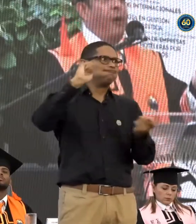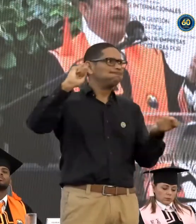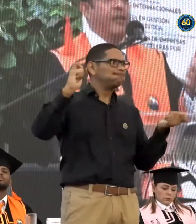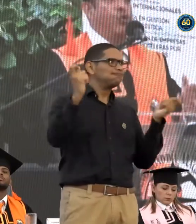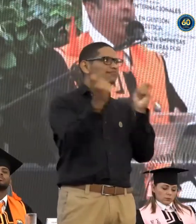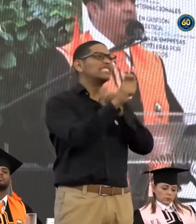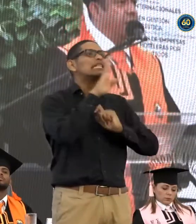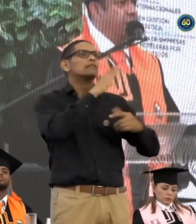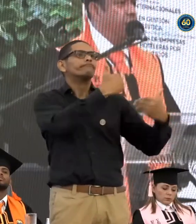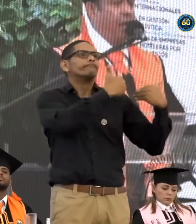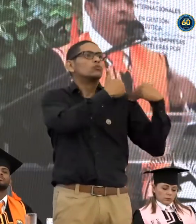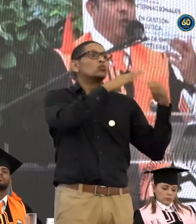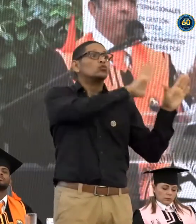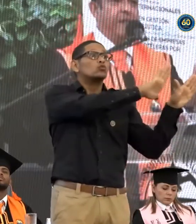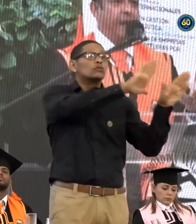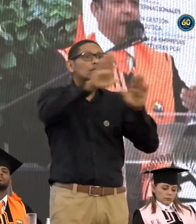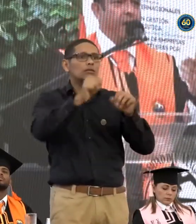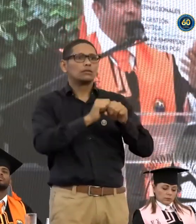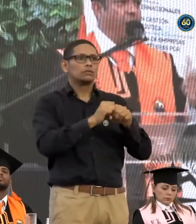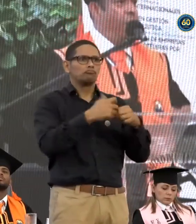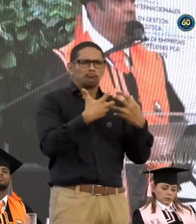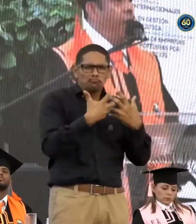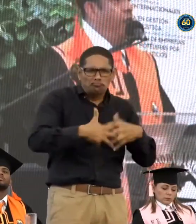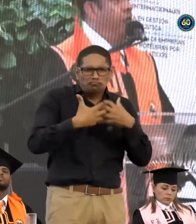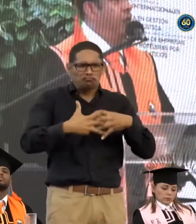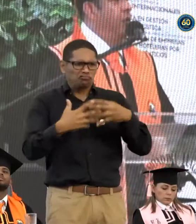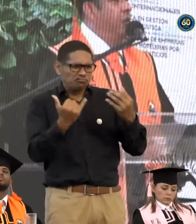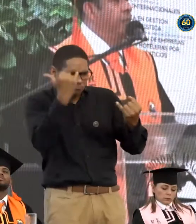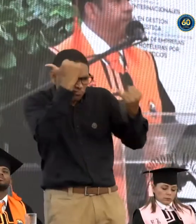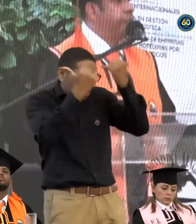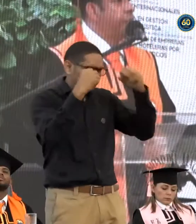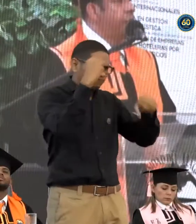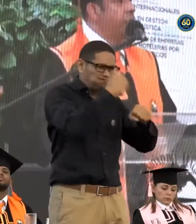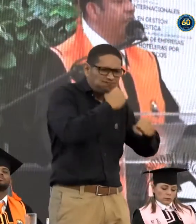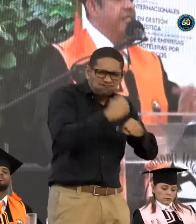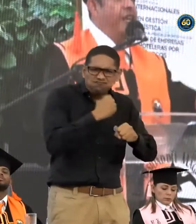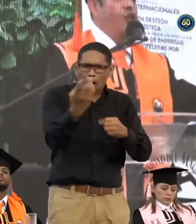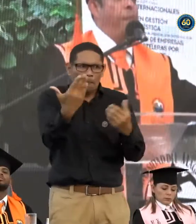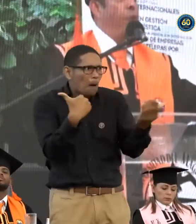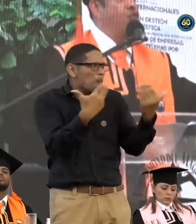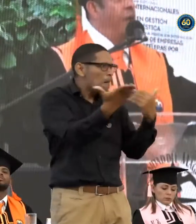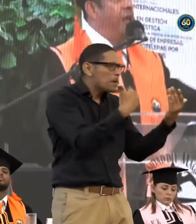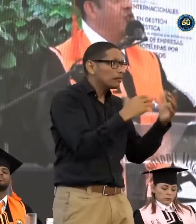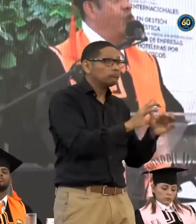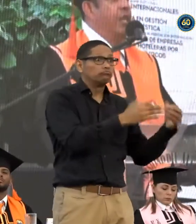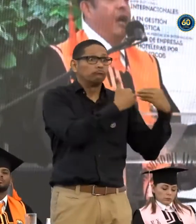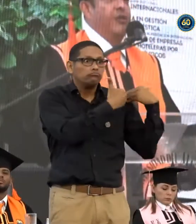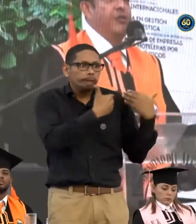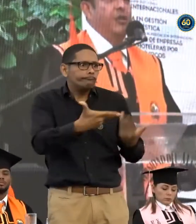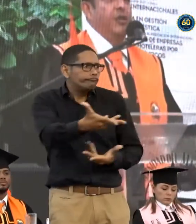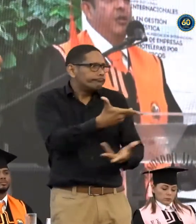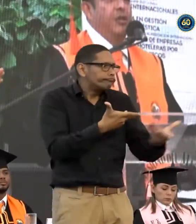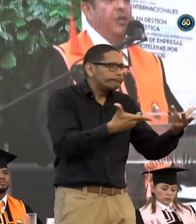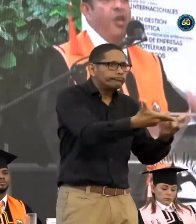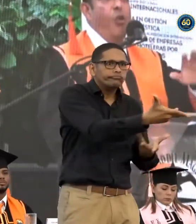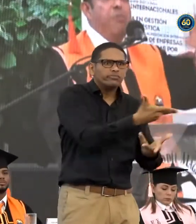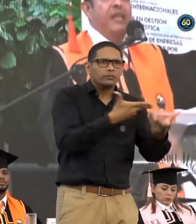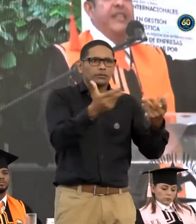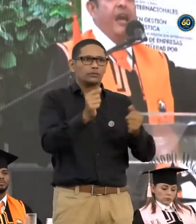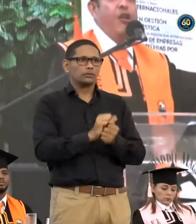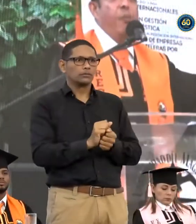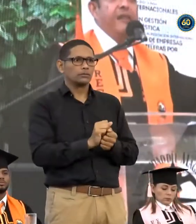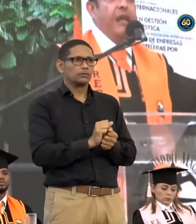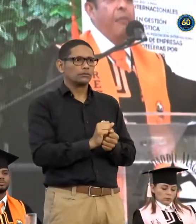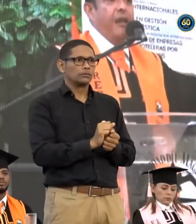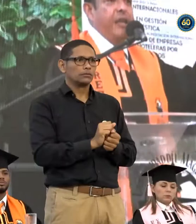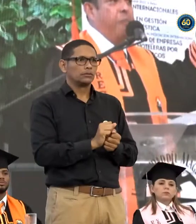creando empresas creando empleo siendo responsables y solidarios ningún Mesías nos va a salvar